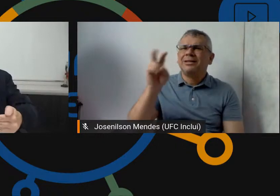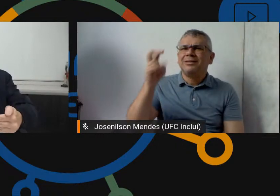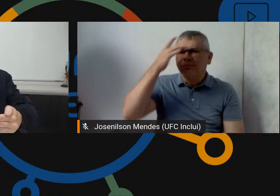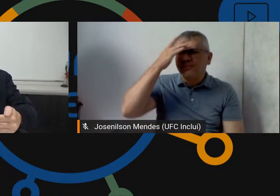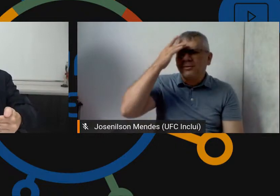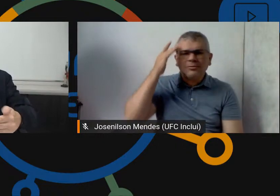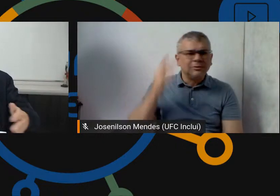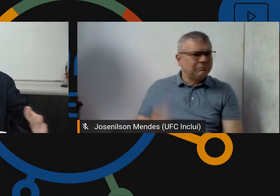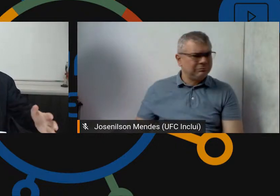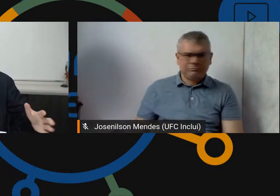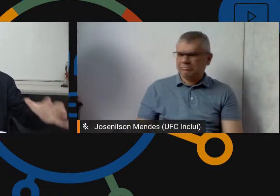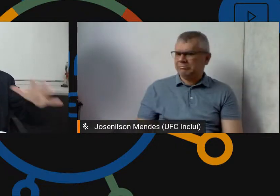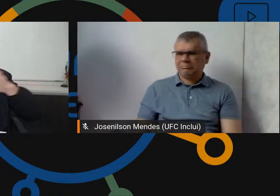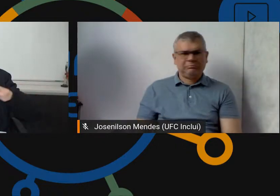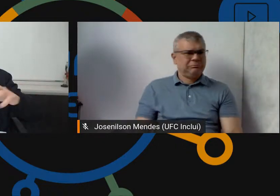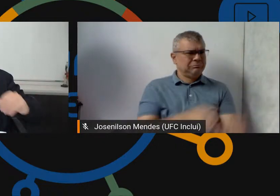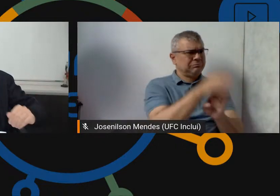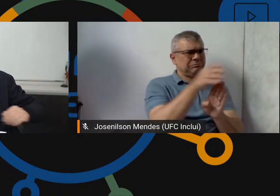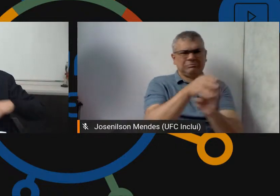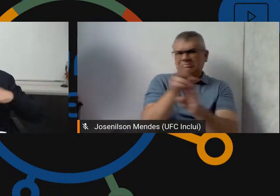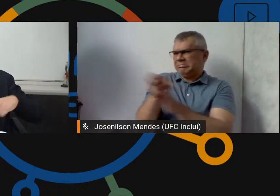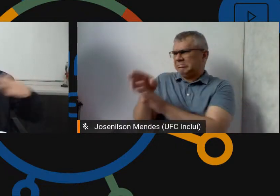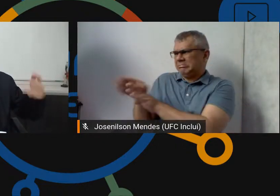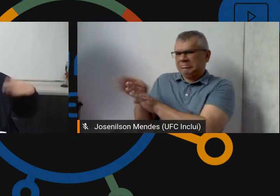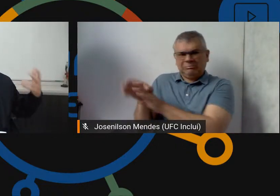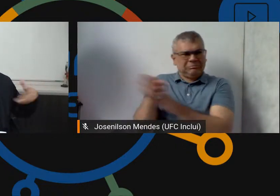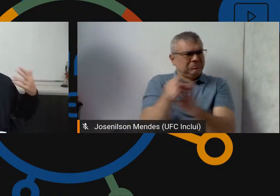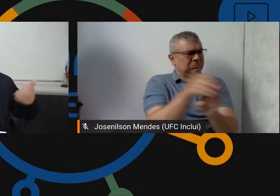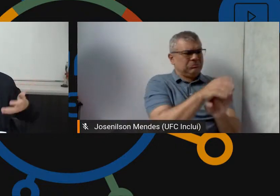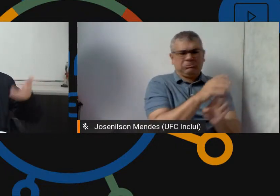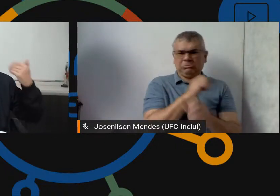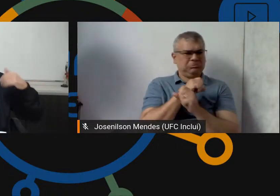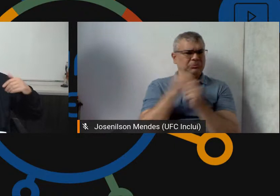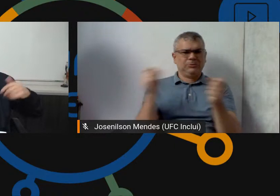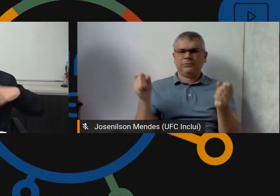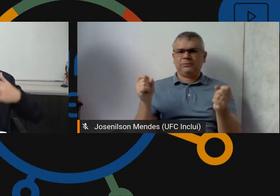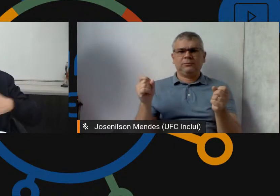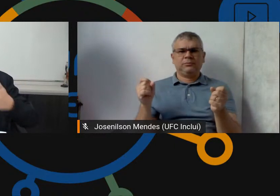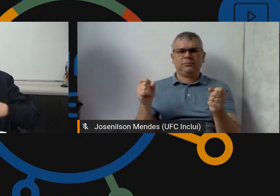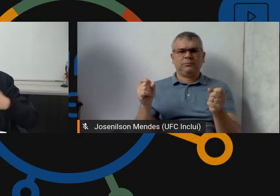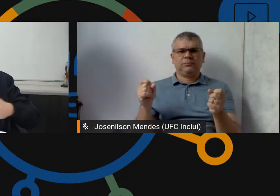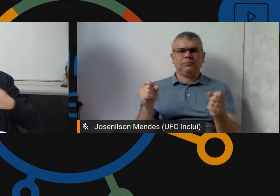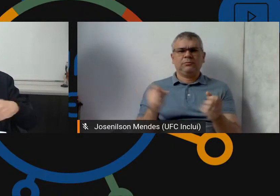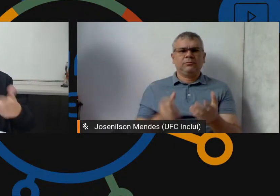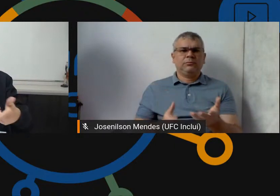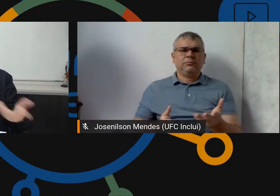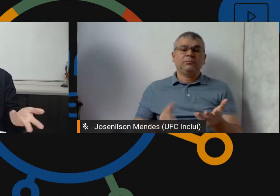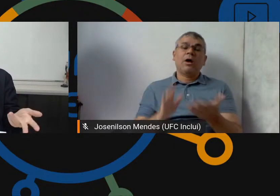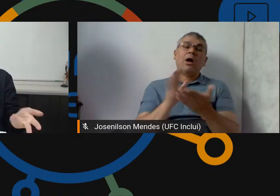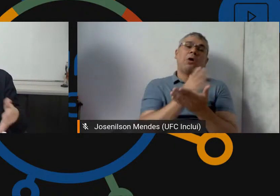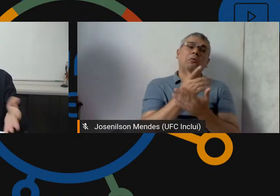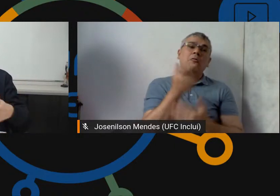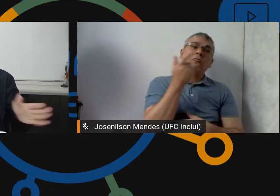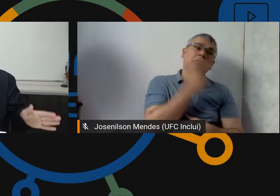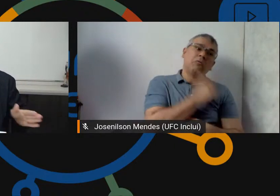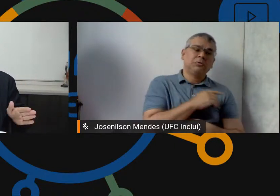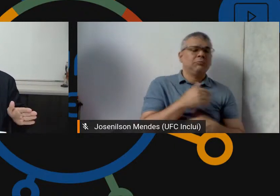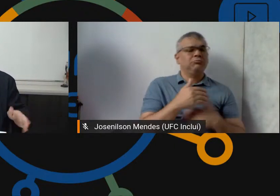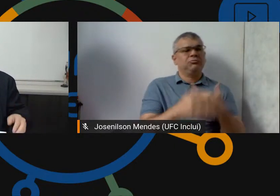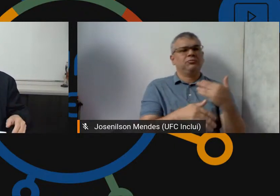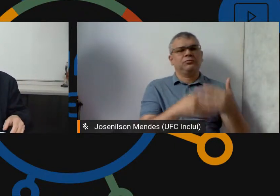selva sob a seleção natural. Aqueles que, por aventura histórica, né, conseguem sobreviver, vão para frente.